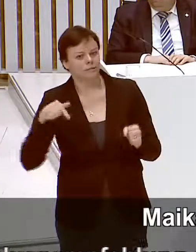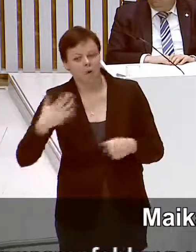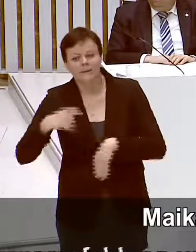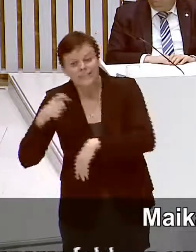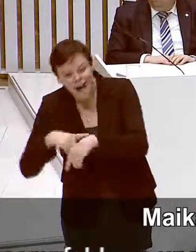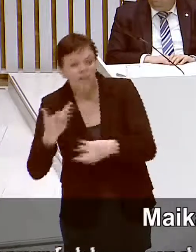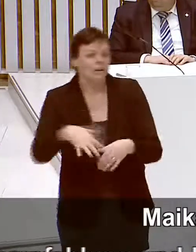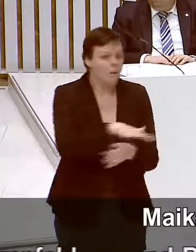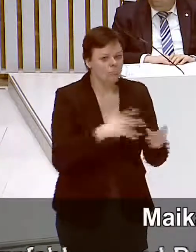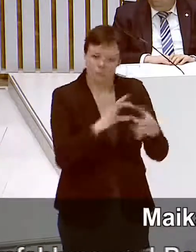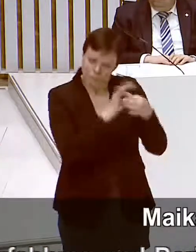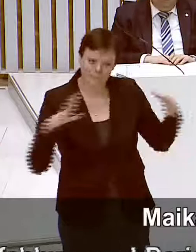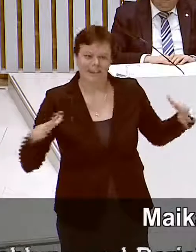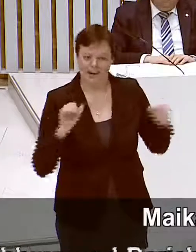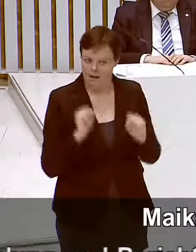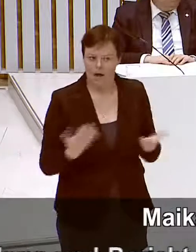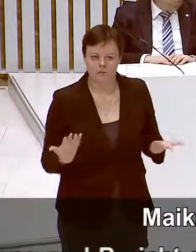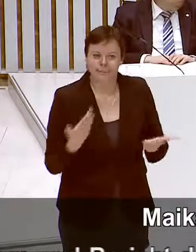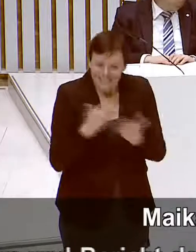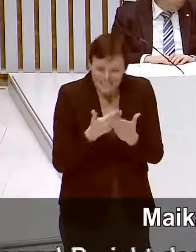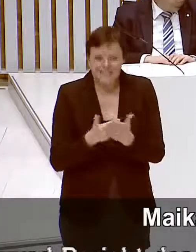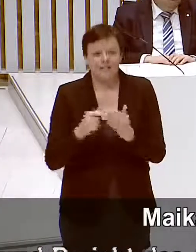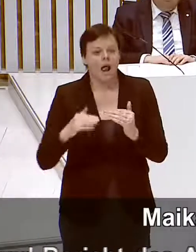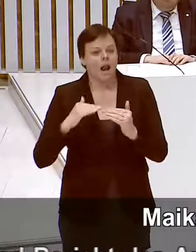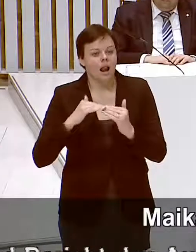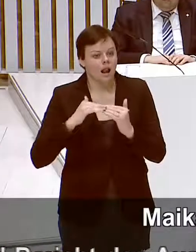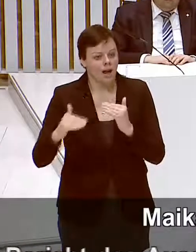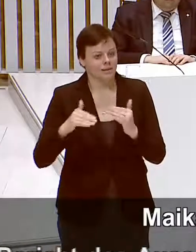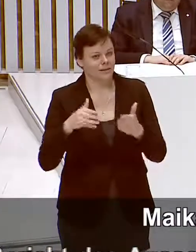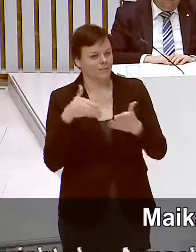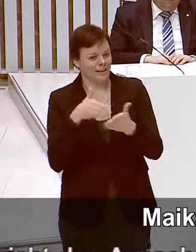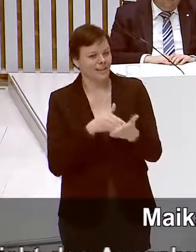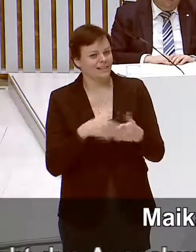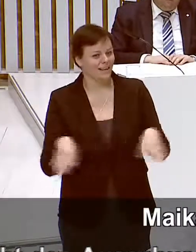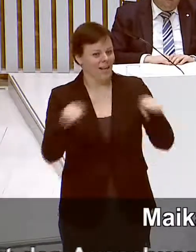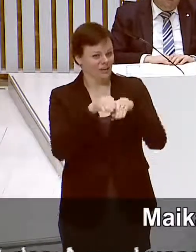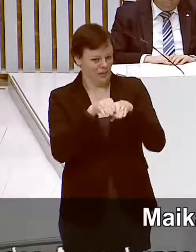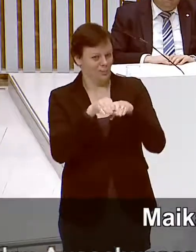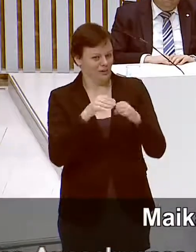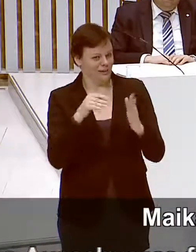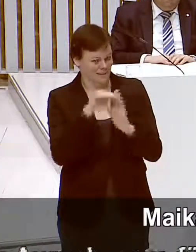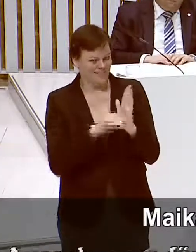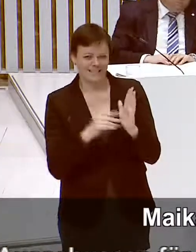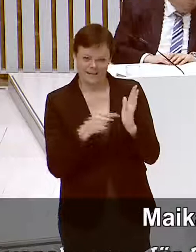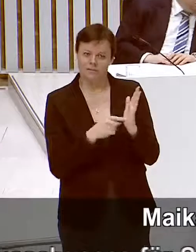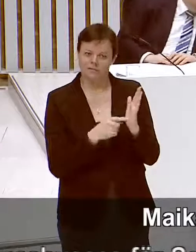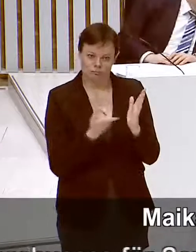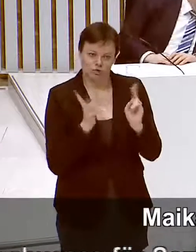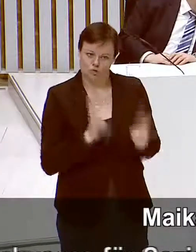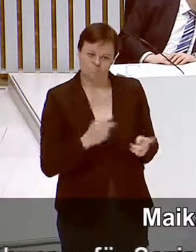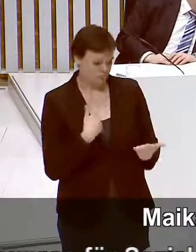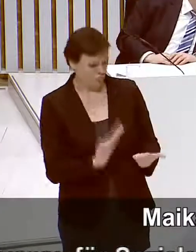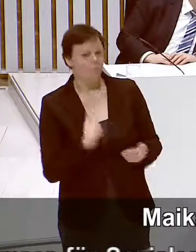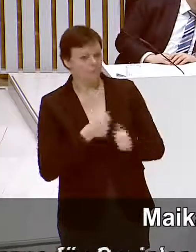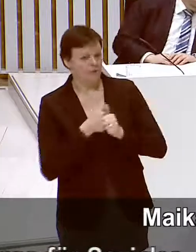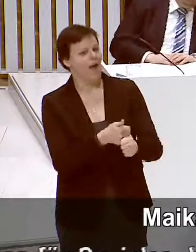Landesbehindertengleichstellungsgesetz sind wir also in der richtigen Richtung unterwegs. hier auch vom Gesetzgeber und von